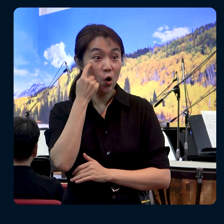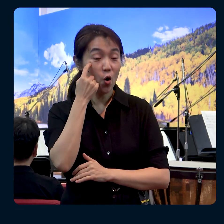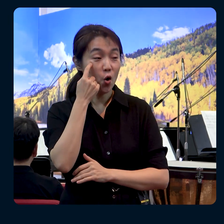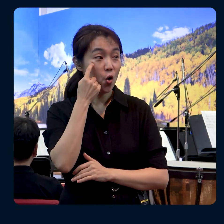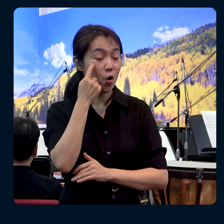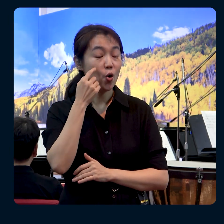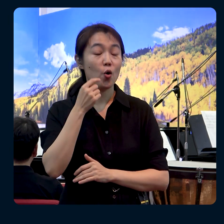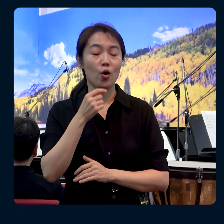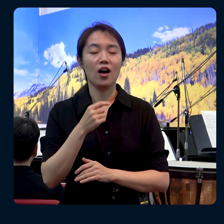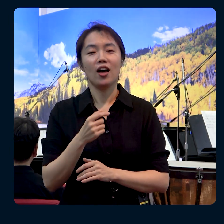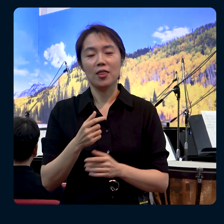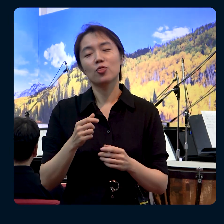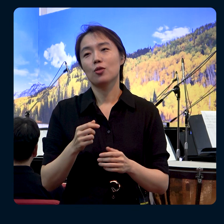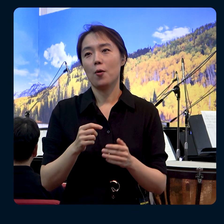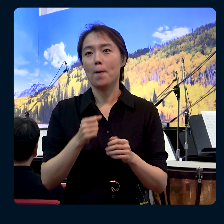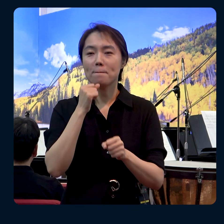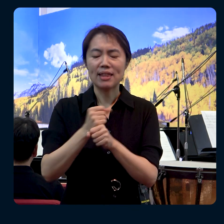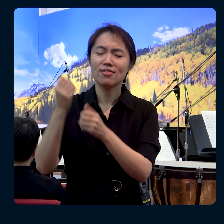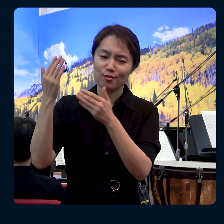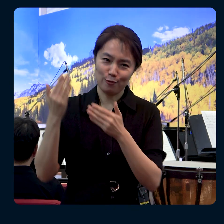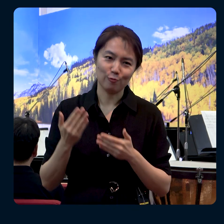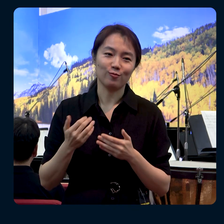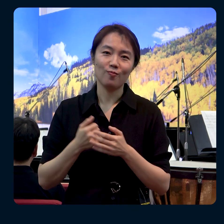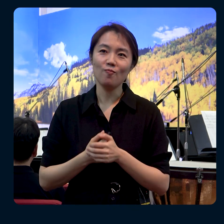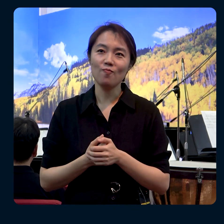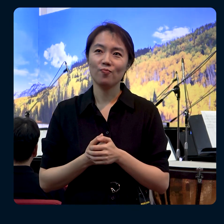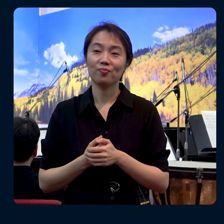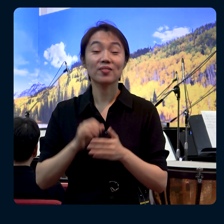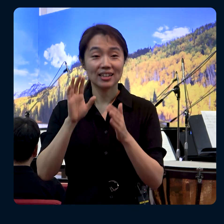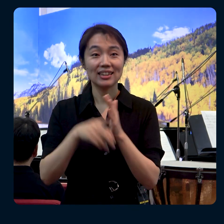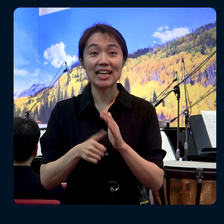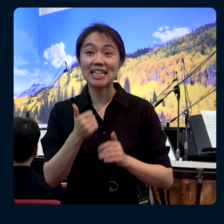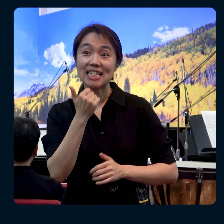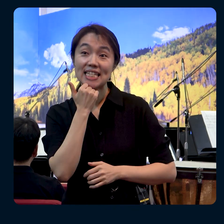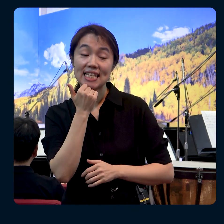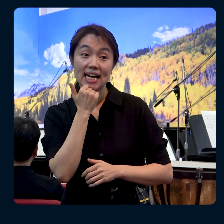그 역사. 그래서 그 순간 이삭은